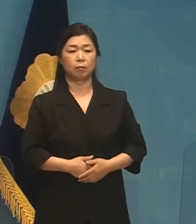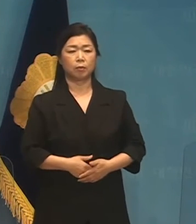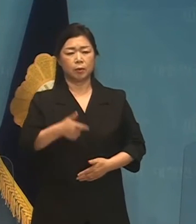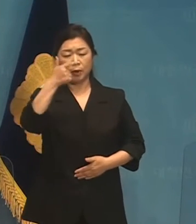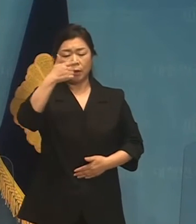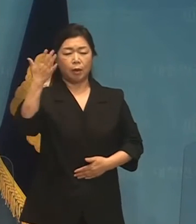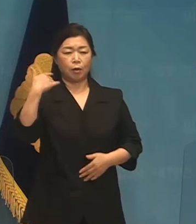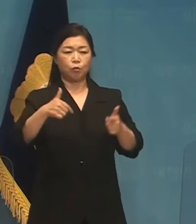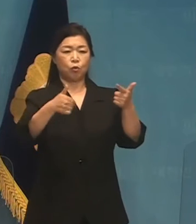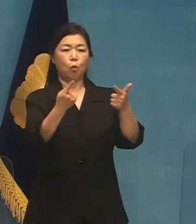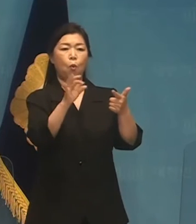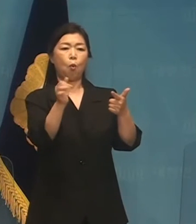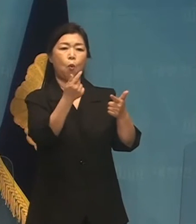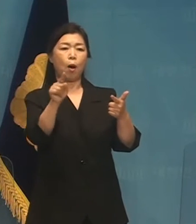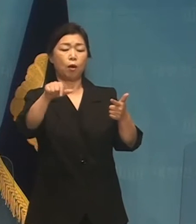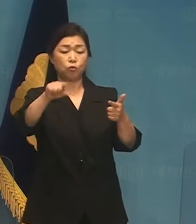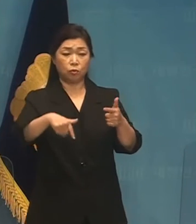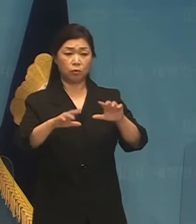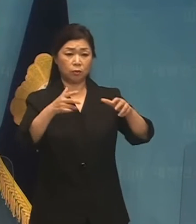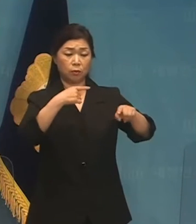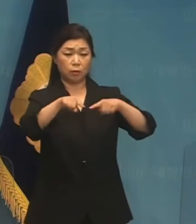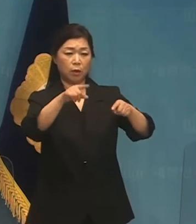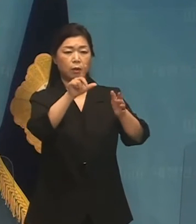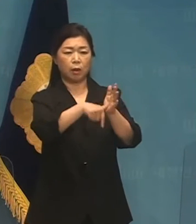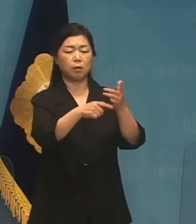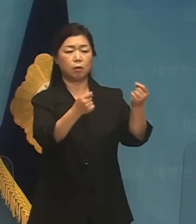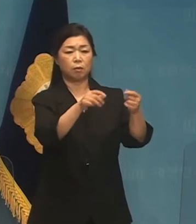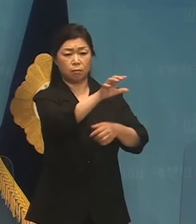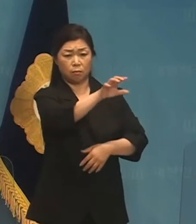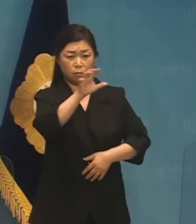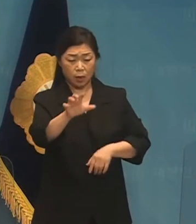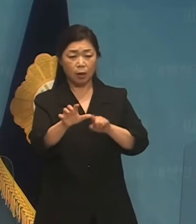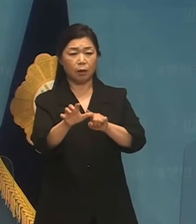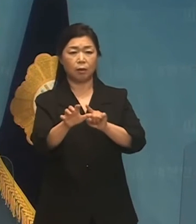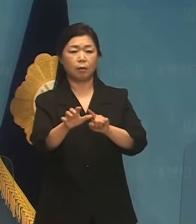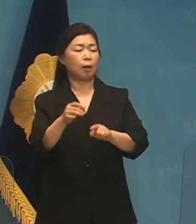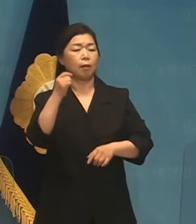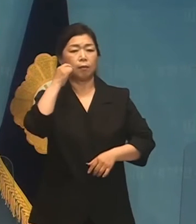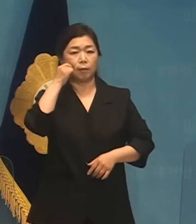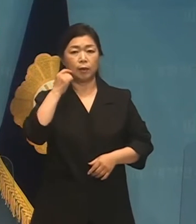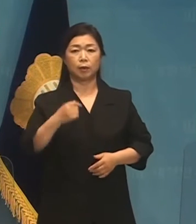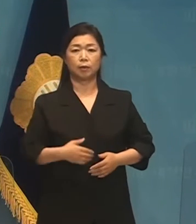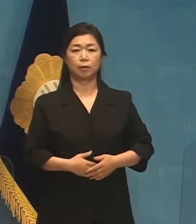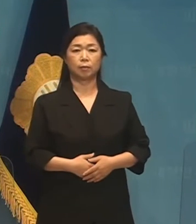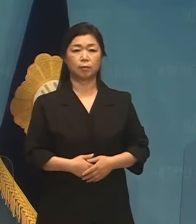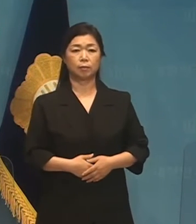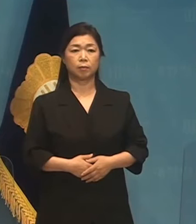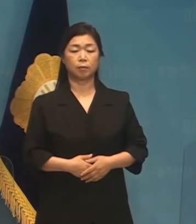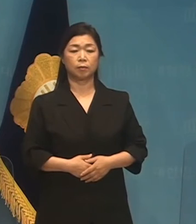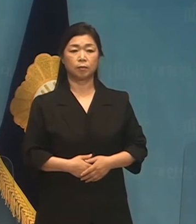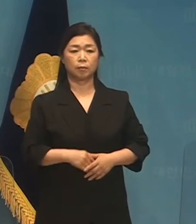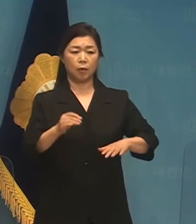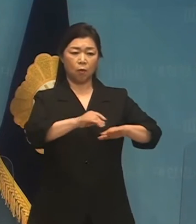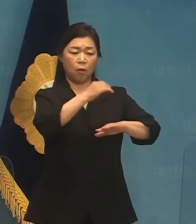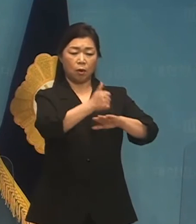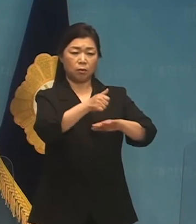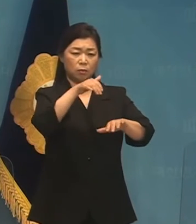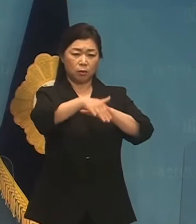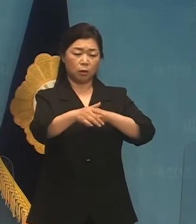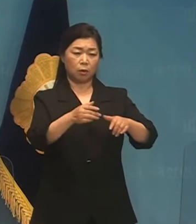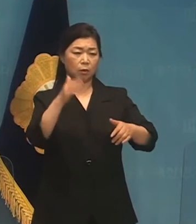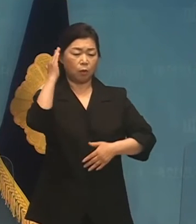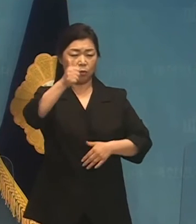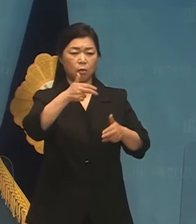육공화국의 낡은 정치 질서로는 평등 생태로 나아갈 수 없습니다. 제왕적